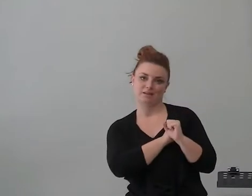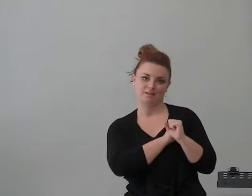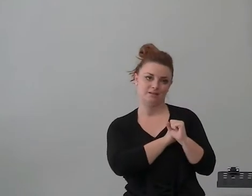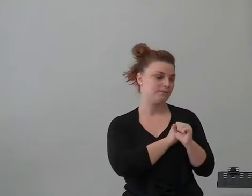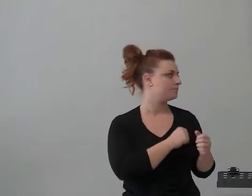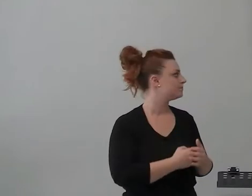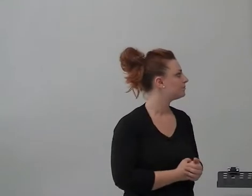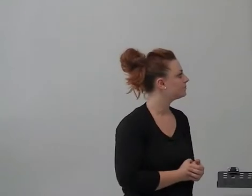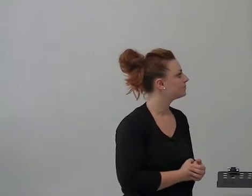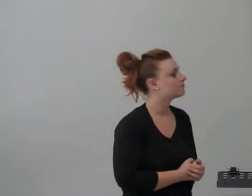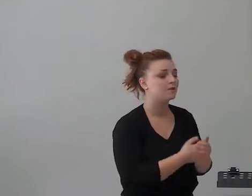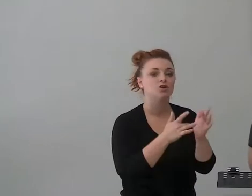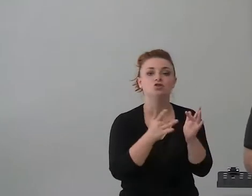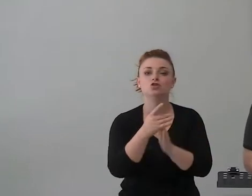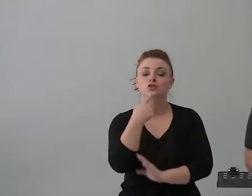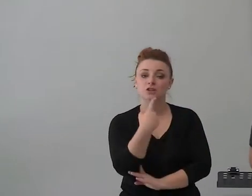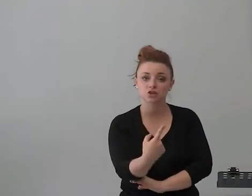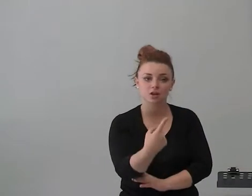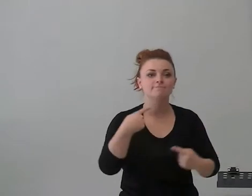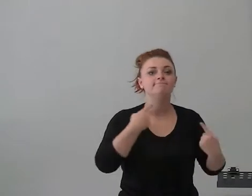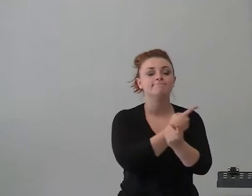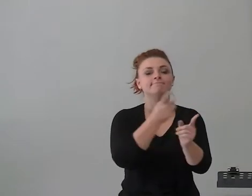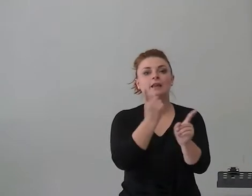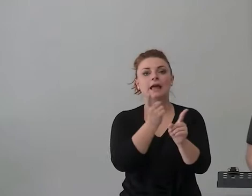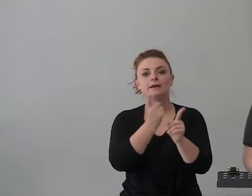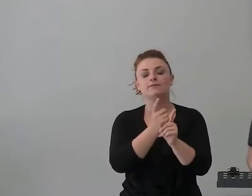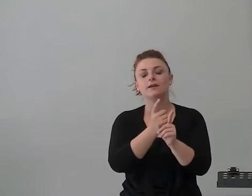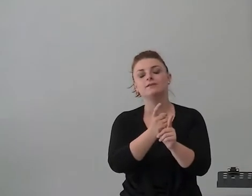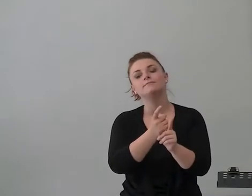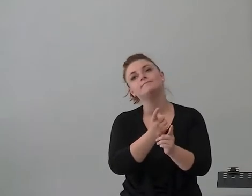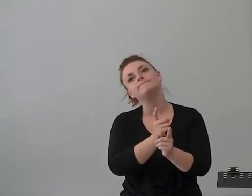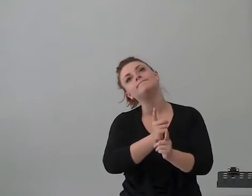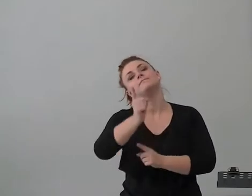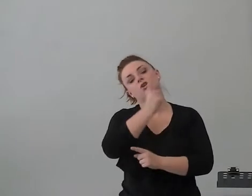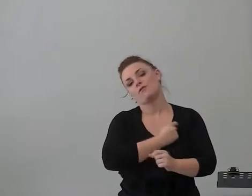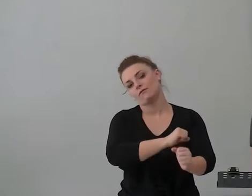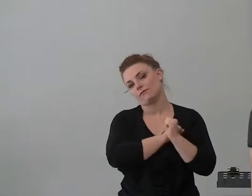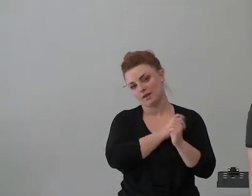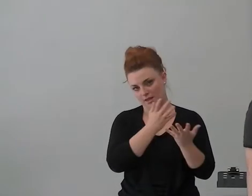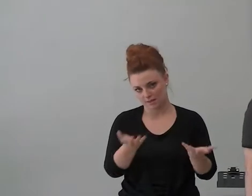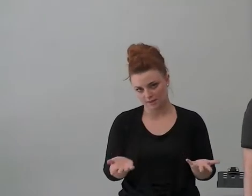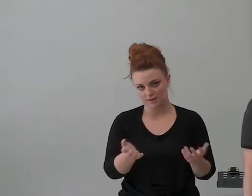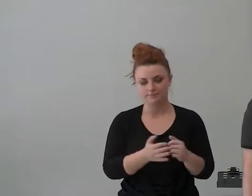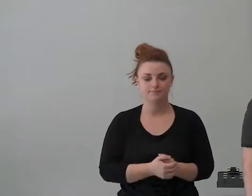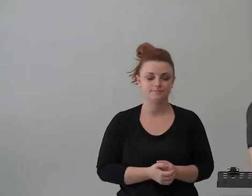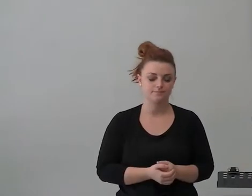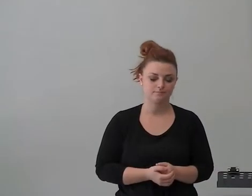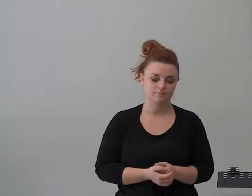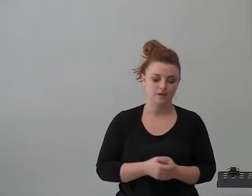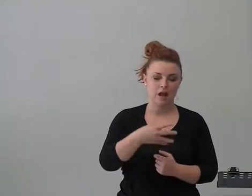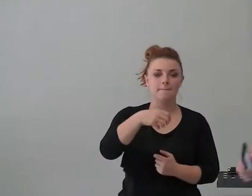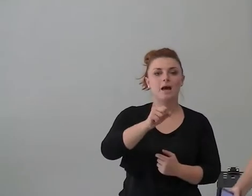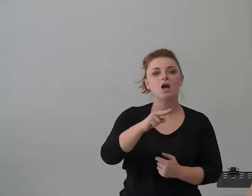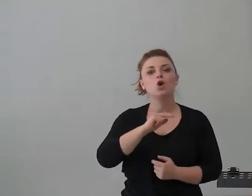fede in Dio. Quindi abbiamo visto Marco 11, primi versetti, la